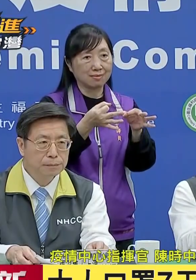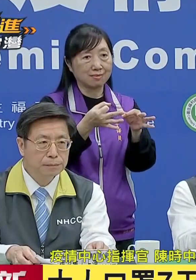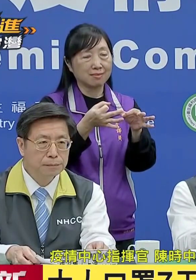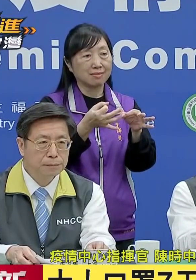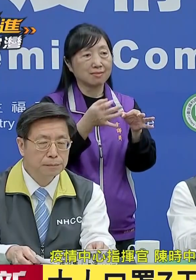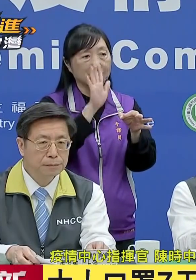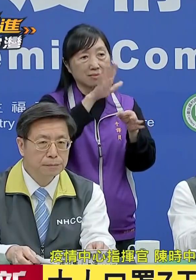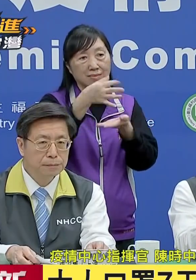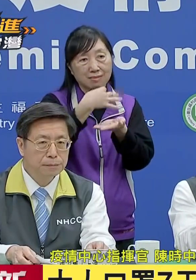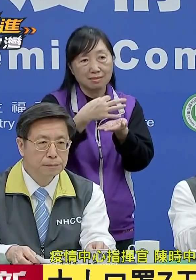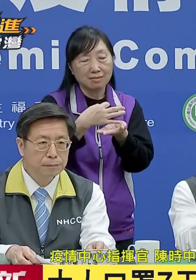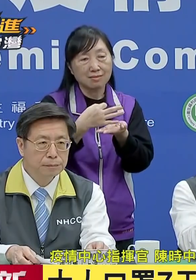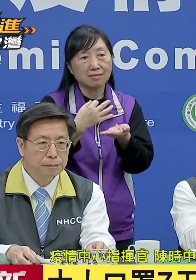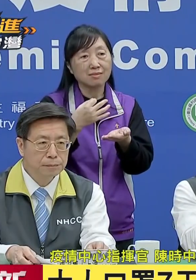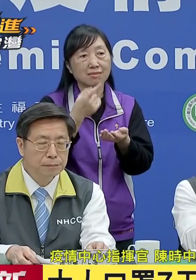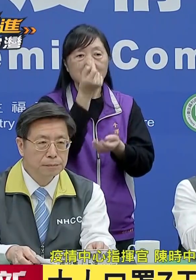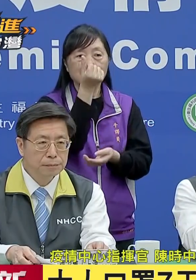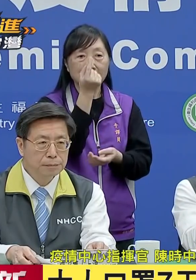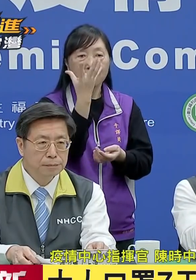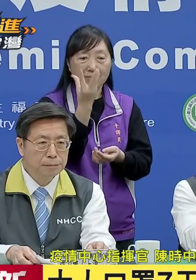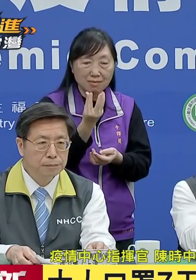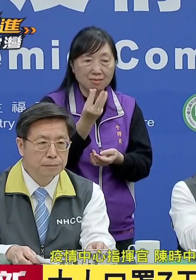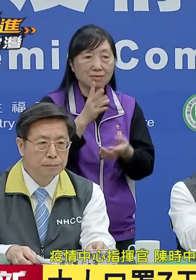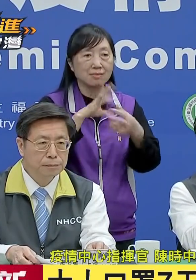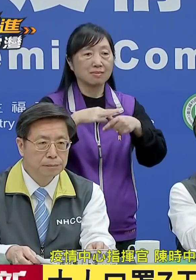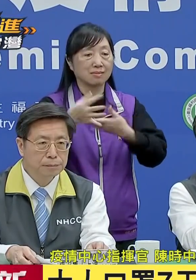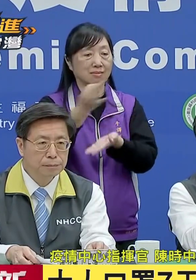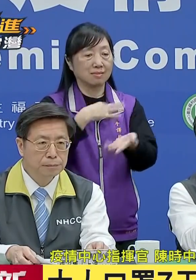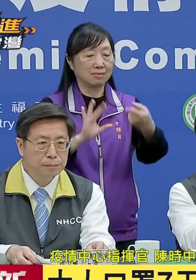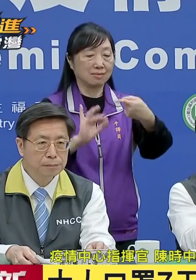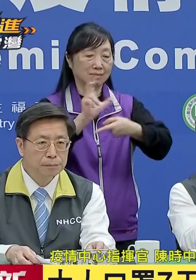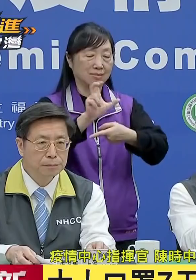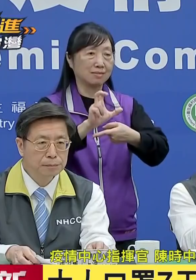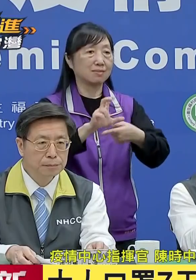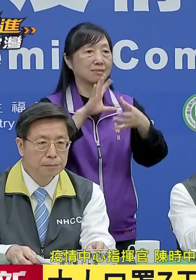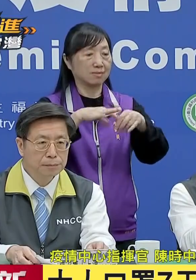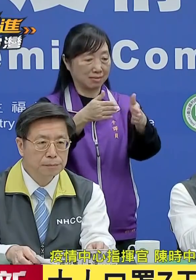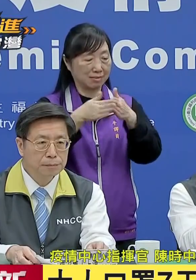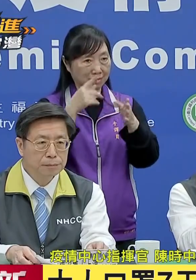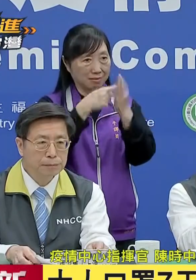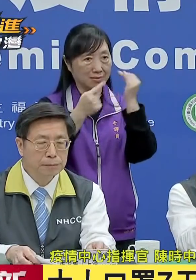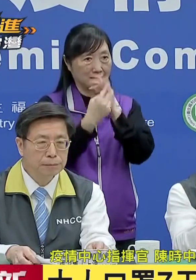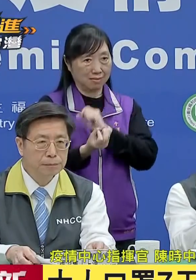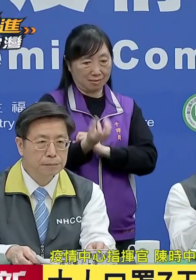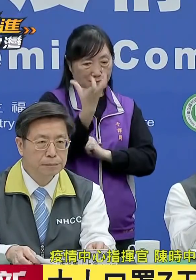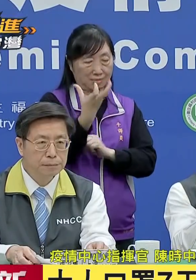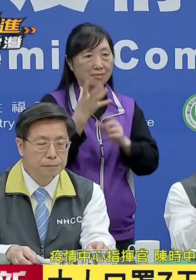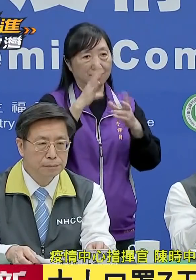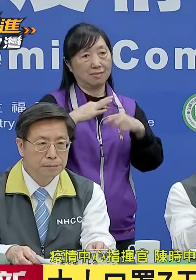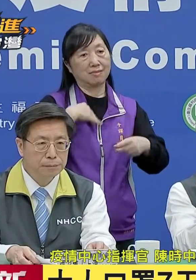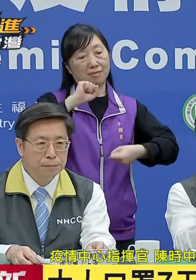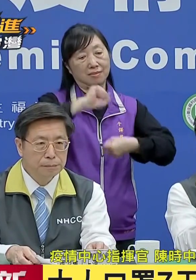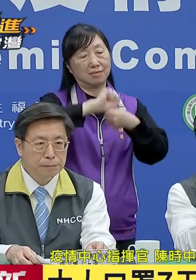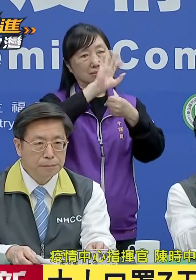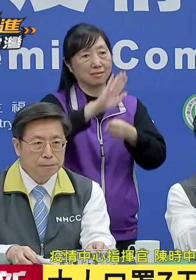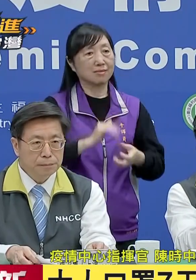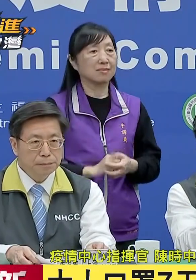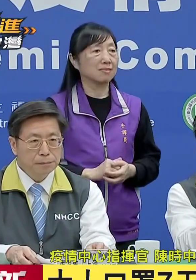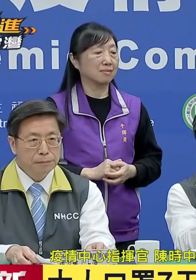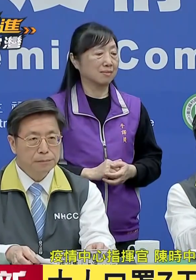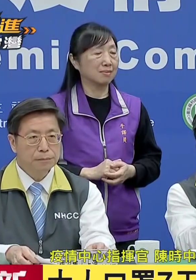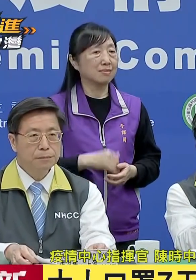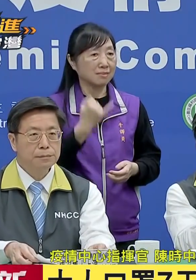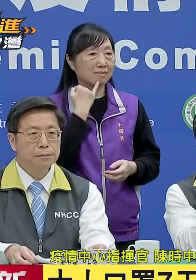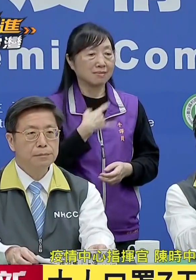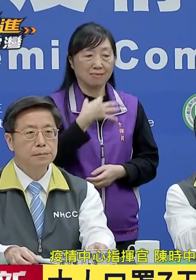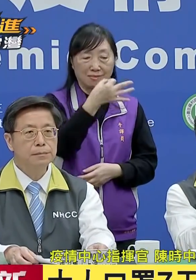少，好，所以卖了大概是70%。所以基本上这边的需要量高，所以我们把这个片数直接提高。那贩卖的能